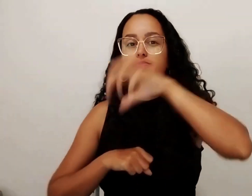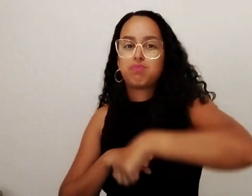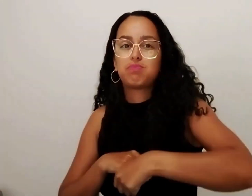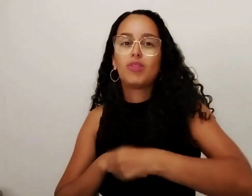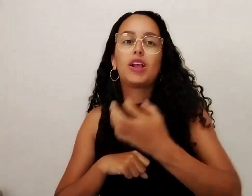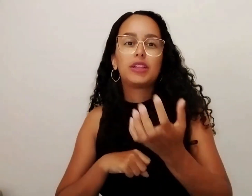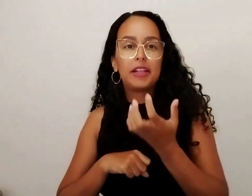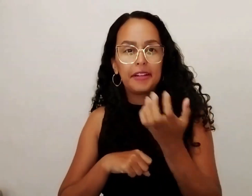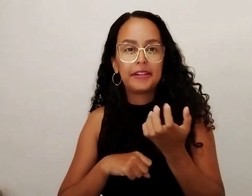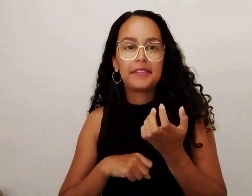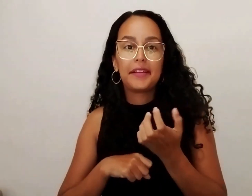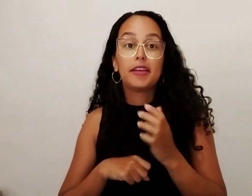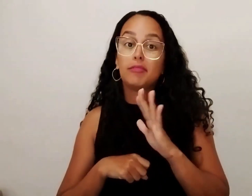Macumba.